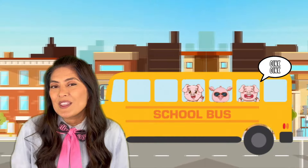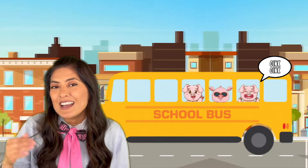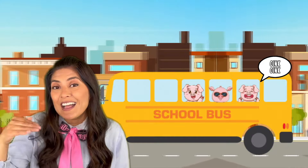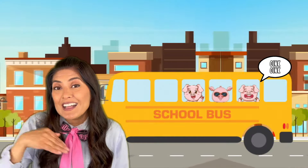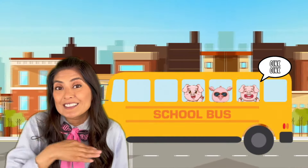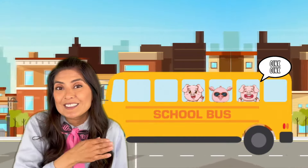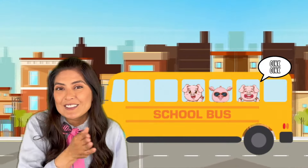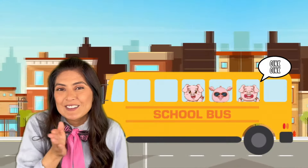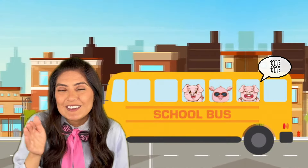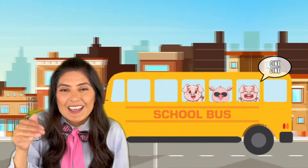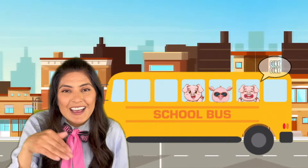la